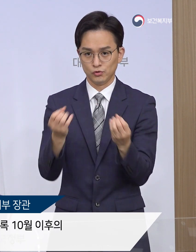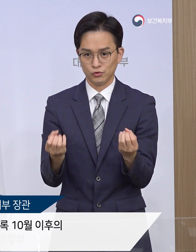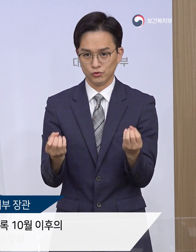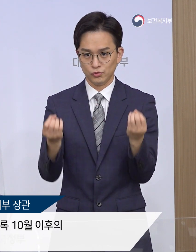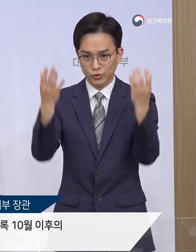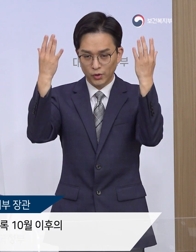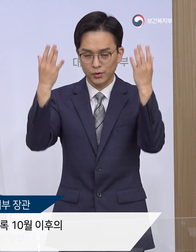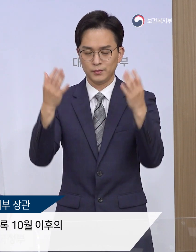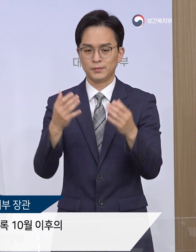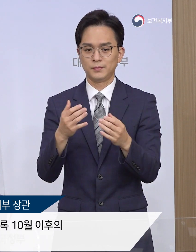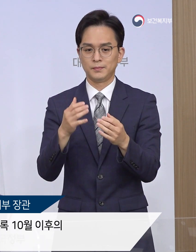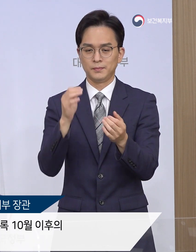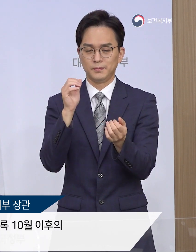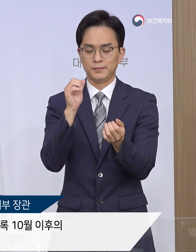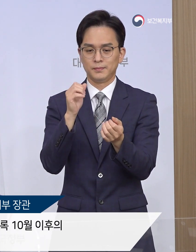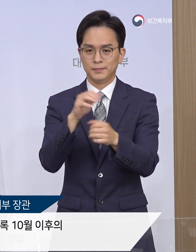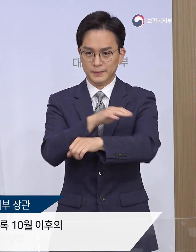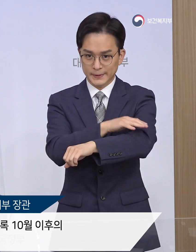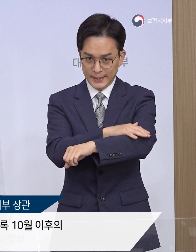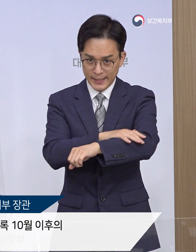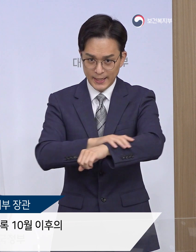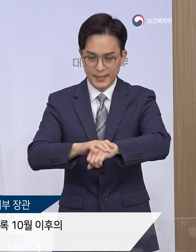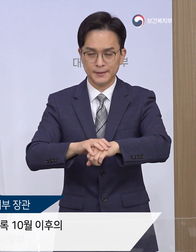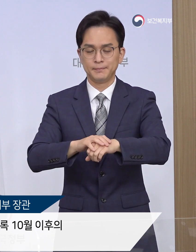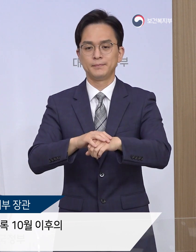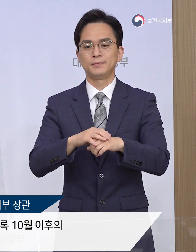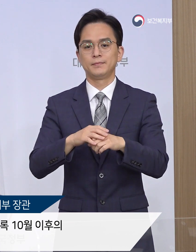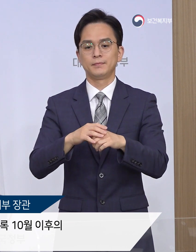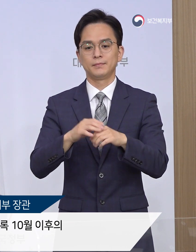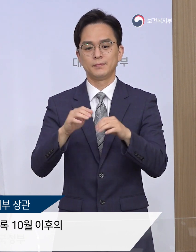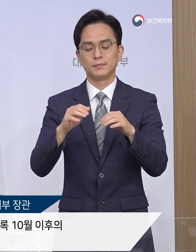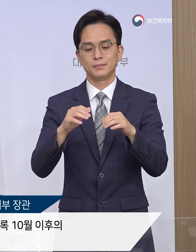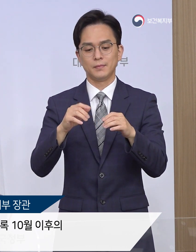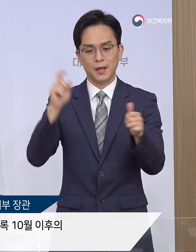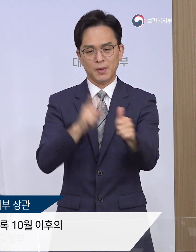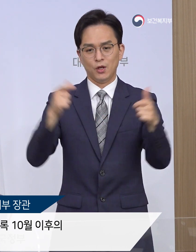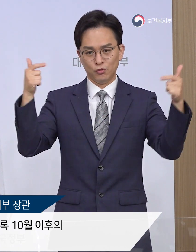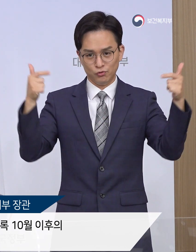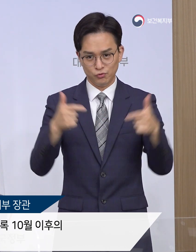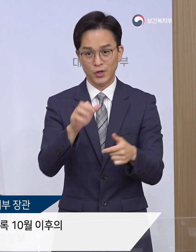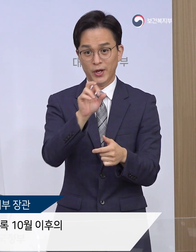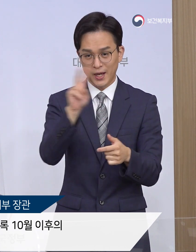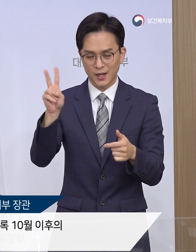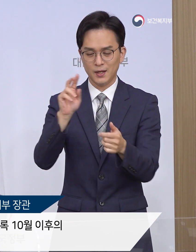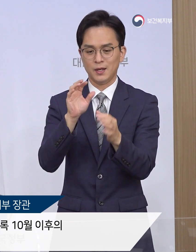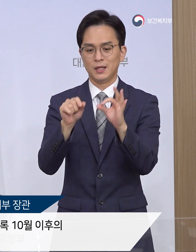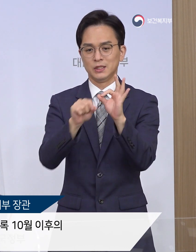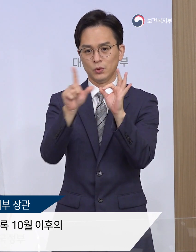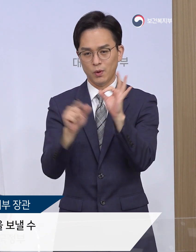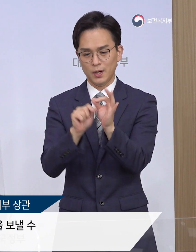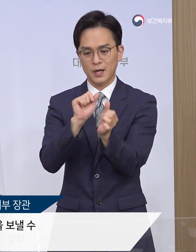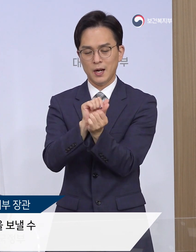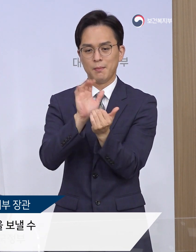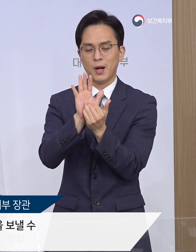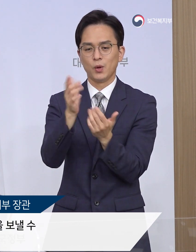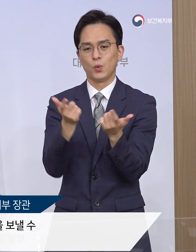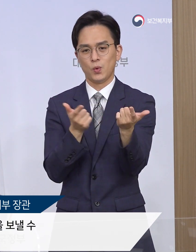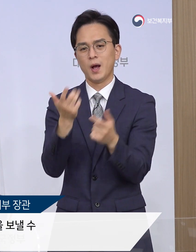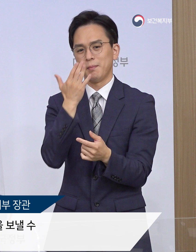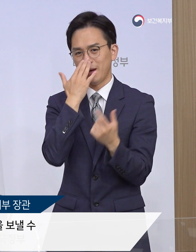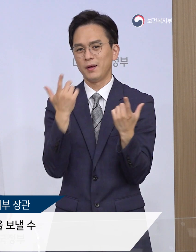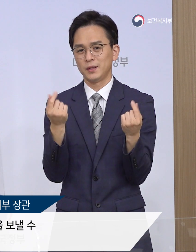넘겨 유행을 안정화시킬수록 10월 이후에 방역 전략 조정이 원활해질 것입니다. 모두가